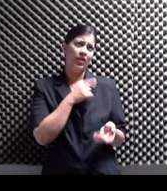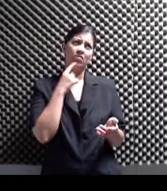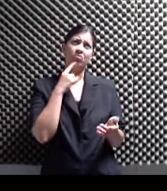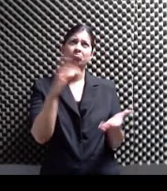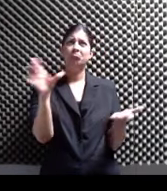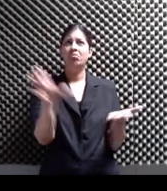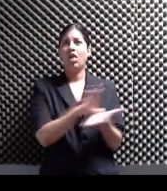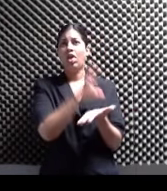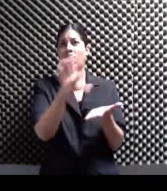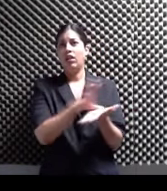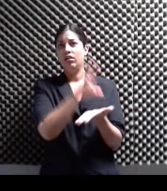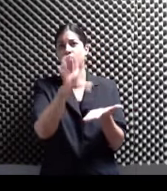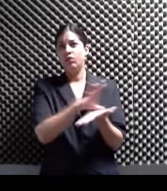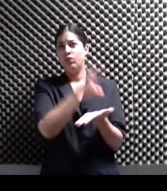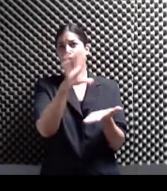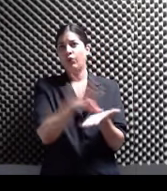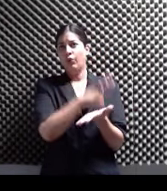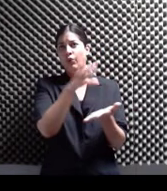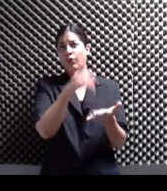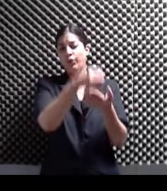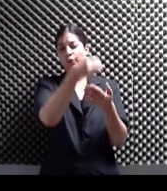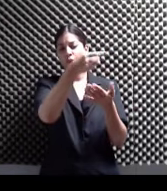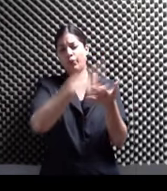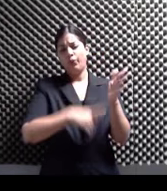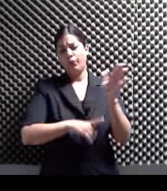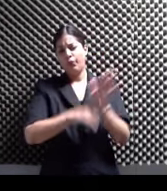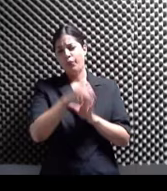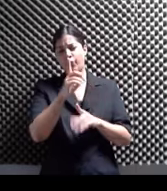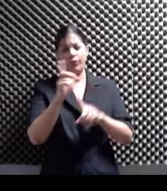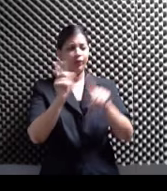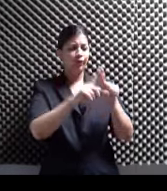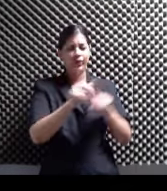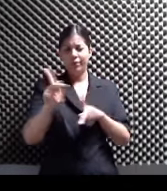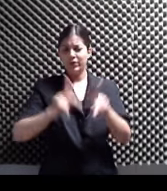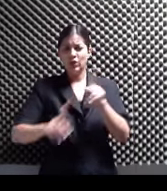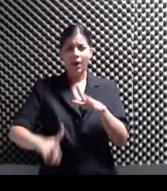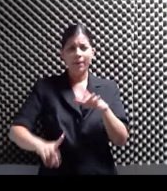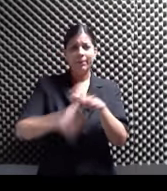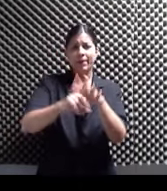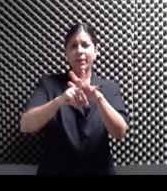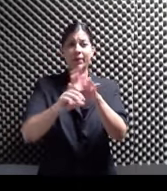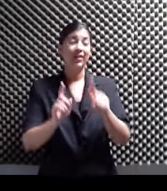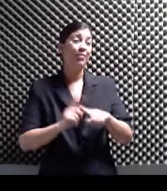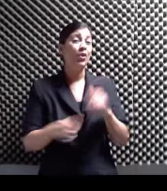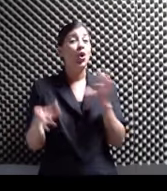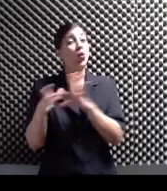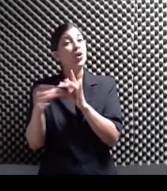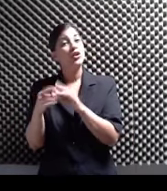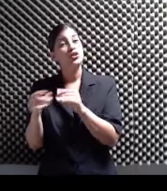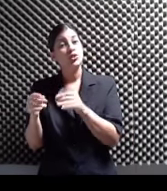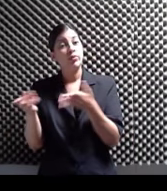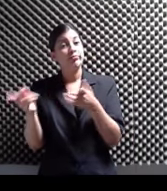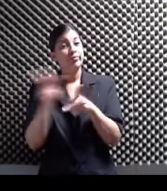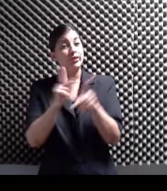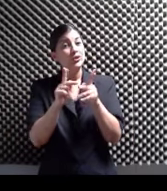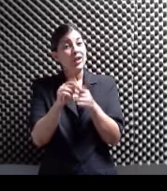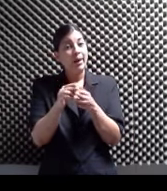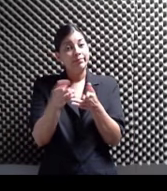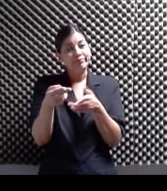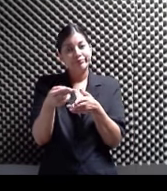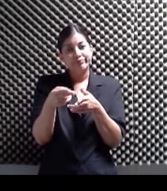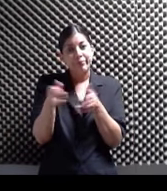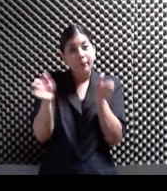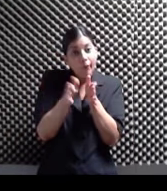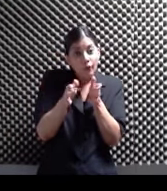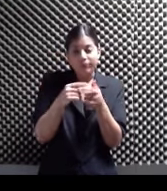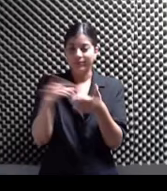y páginas que puedes divagar esa idea, puedes poner un montón de personajes. Sí, pero en un cuento tienes pocos personajes, tienes pocas páginas,